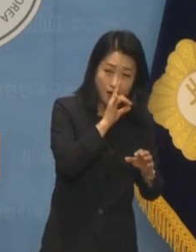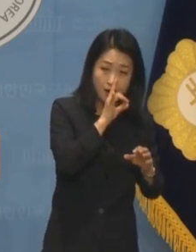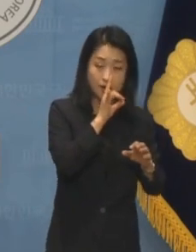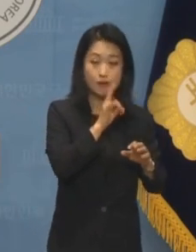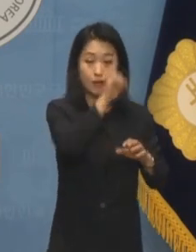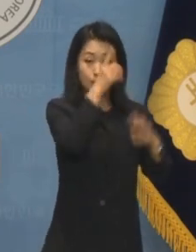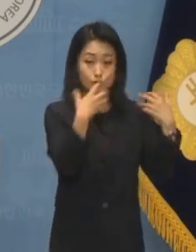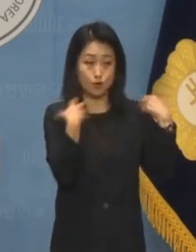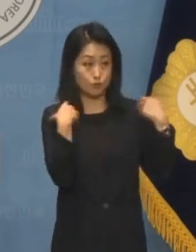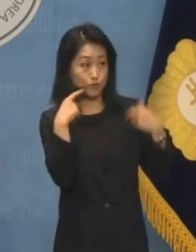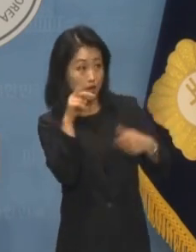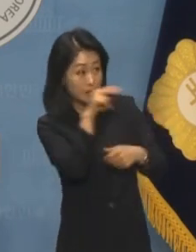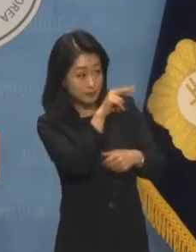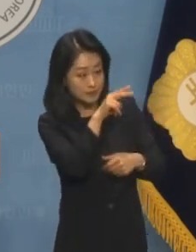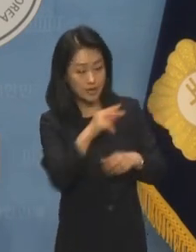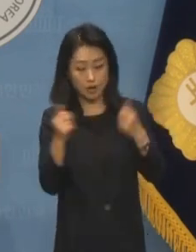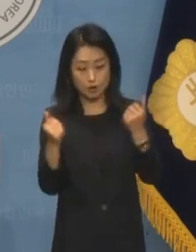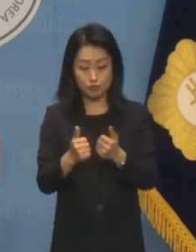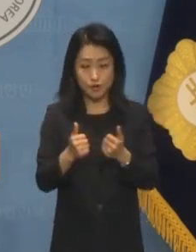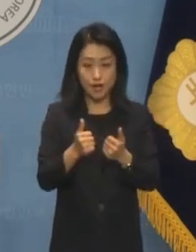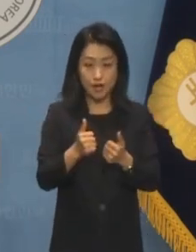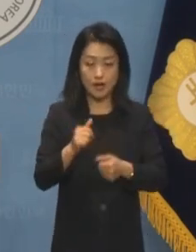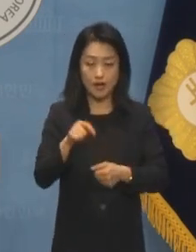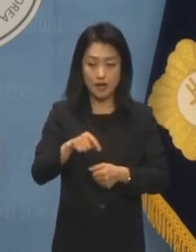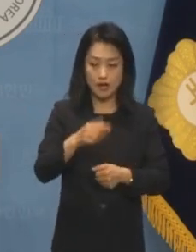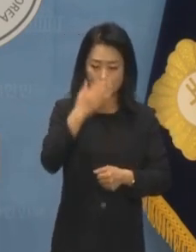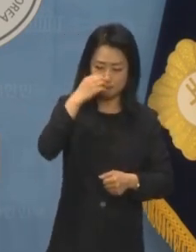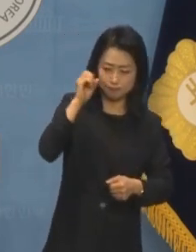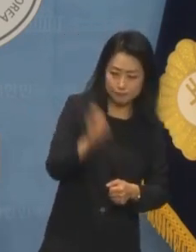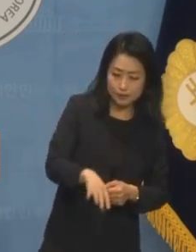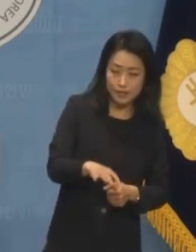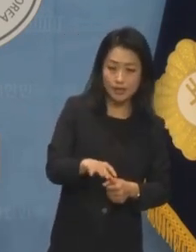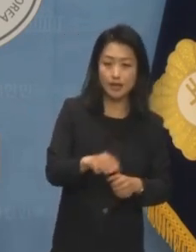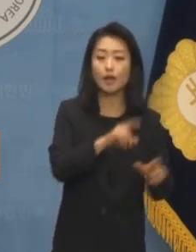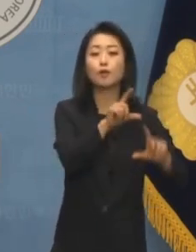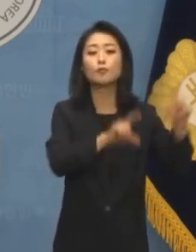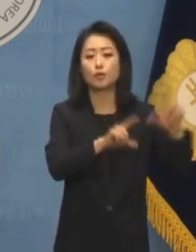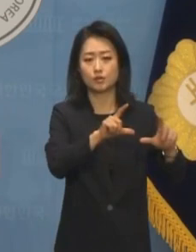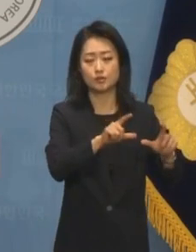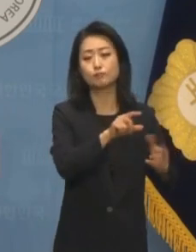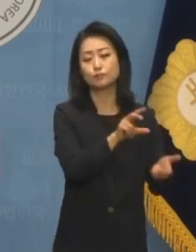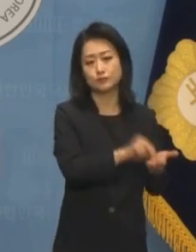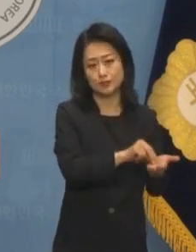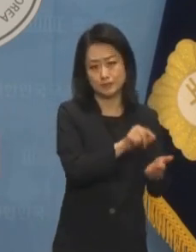할 국회를 무력화시키려는 의도로 볼 수밖에 없습니다.